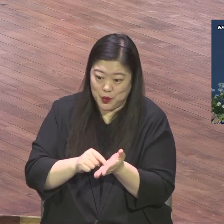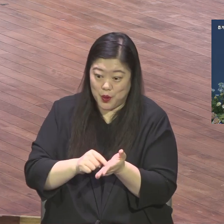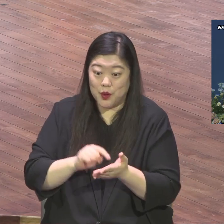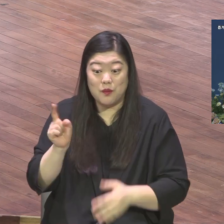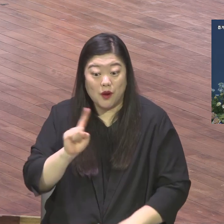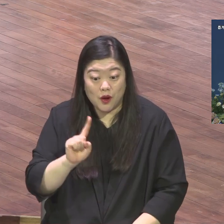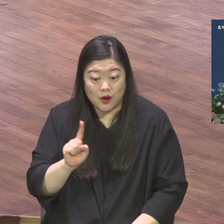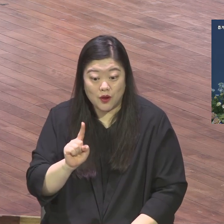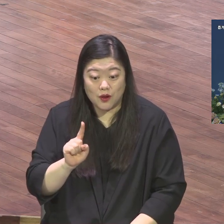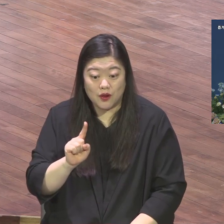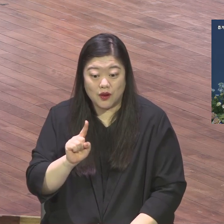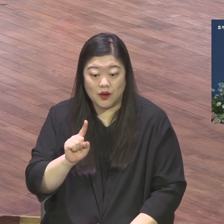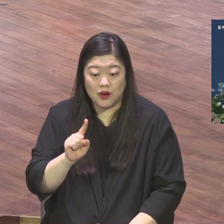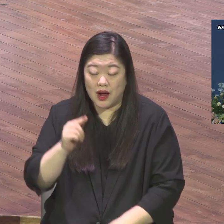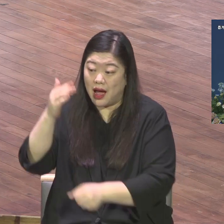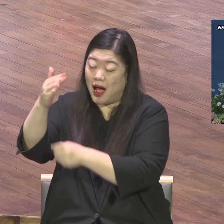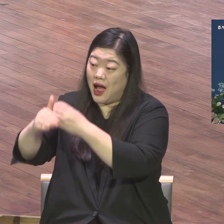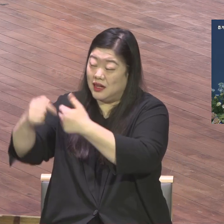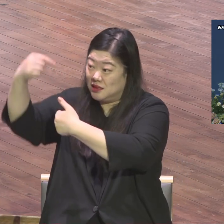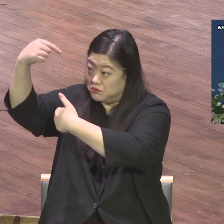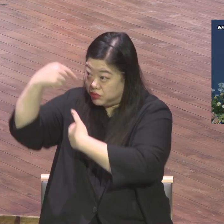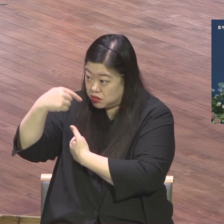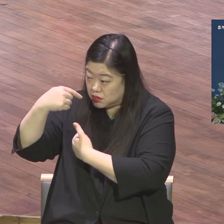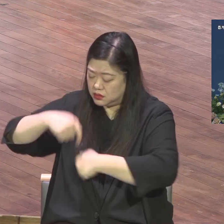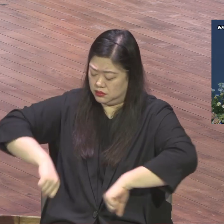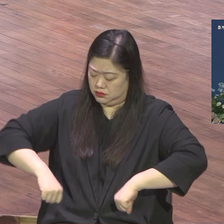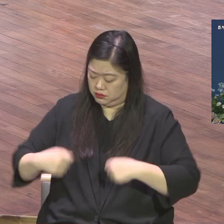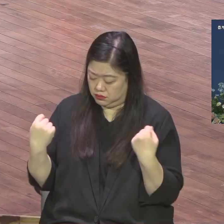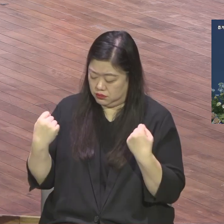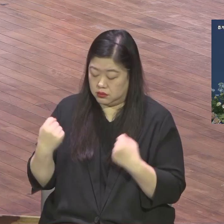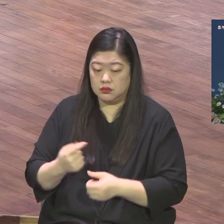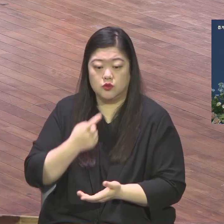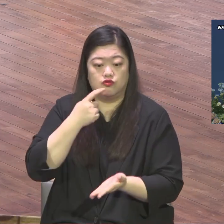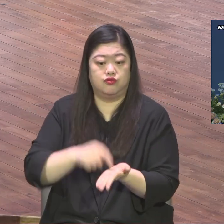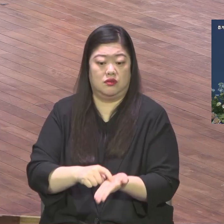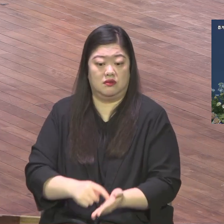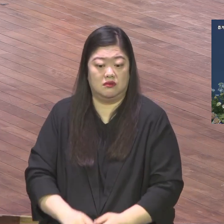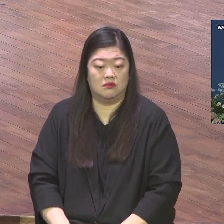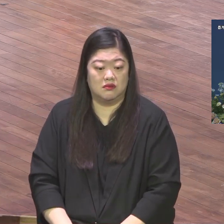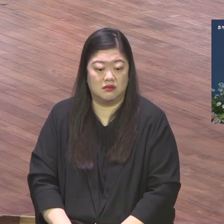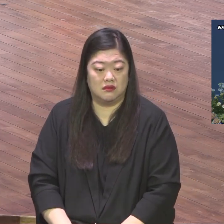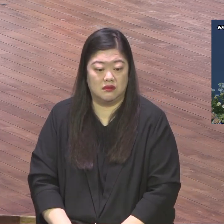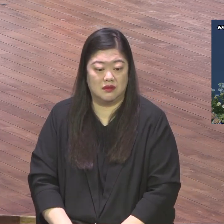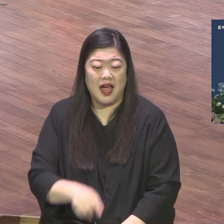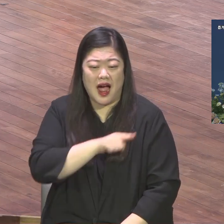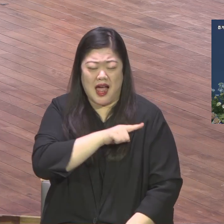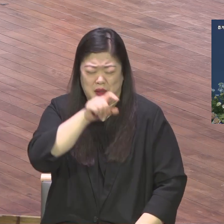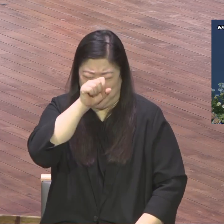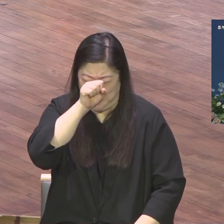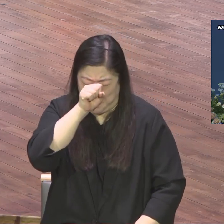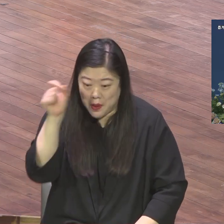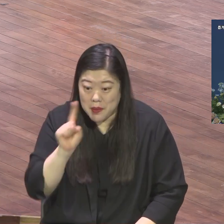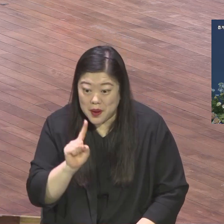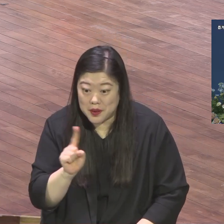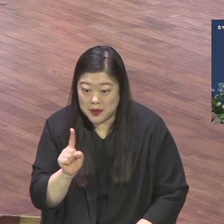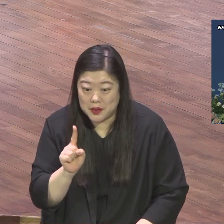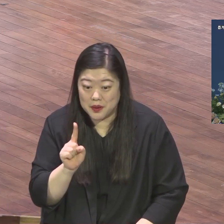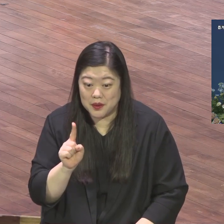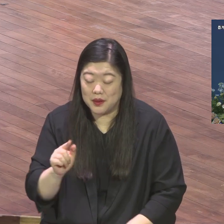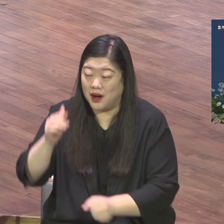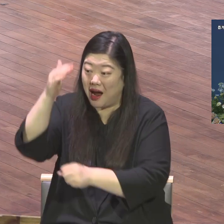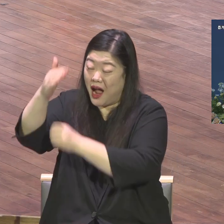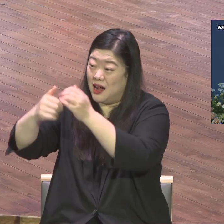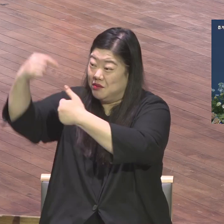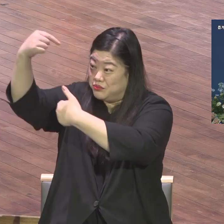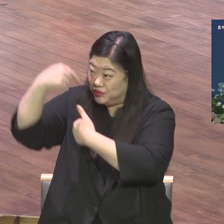하나님이 하라는 대로 하는 것이다. 그랬어요. 인생에서 가장 좋은 것이 무엇이냐? 하나님이